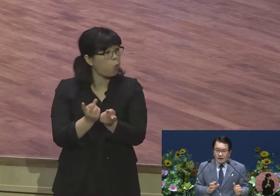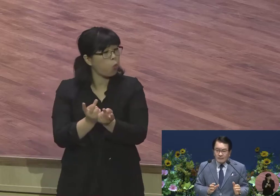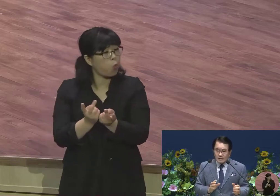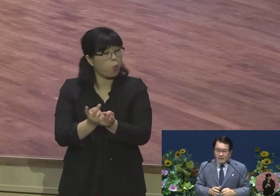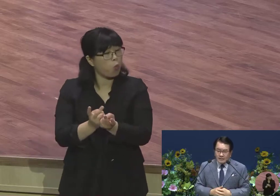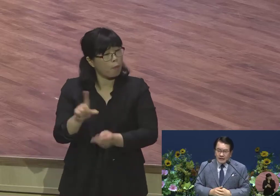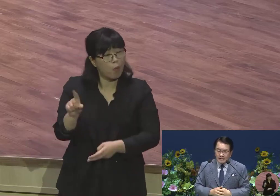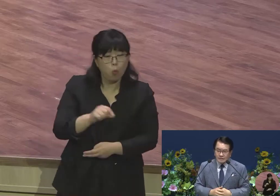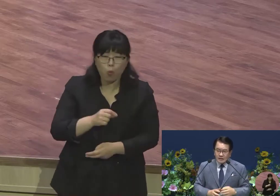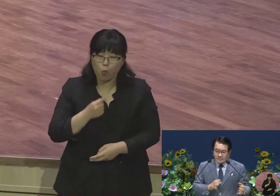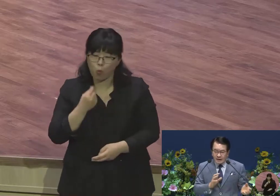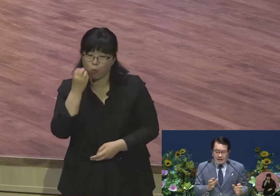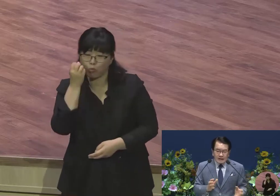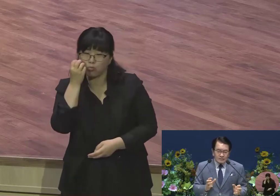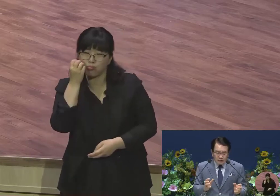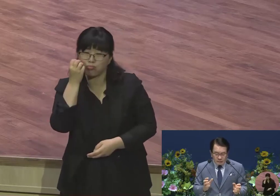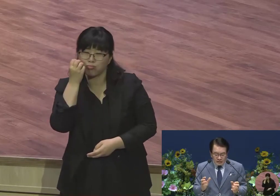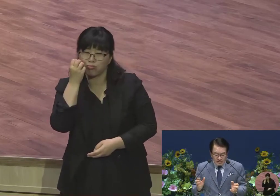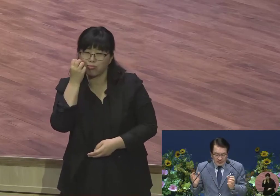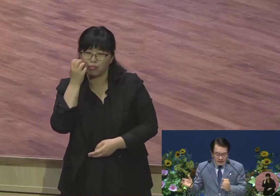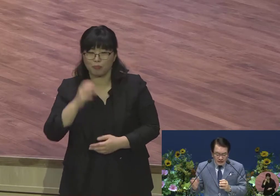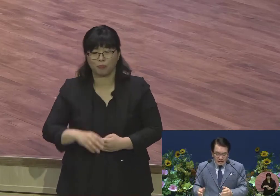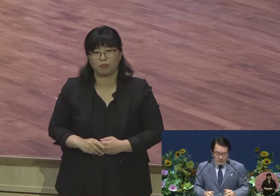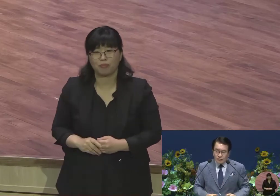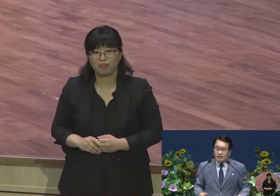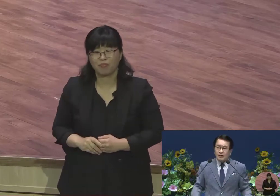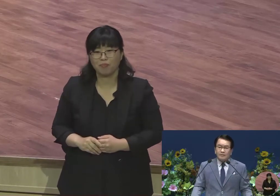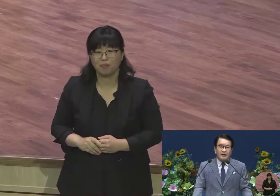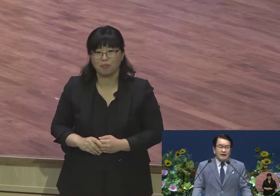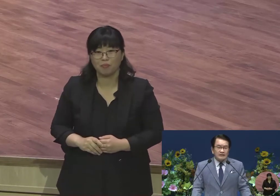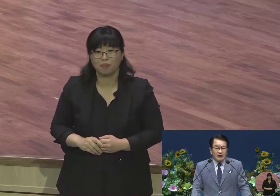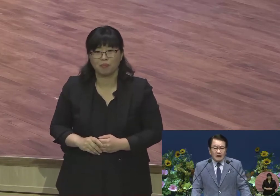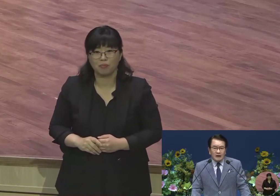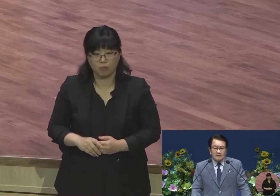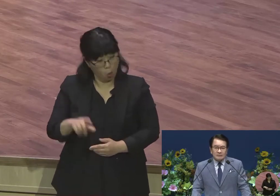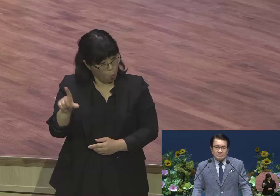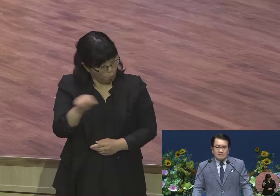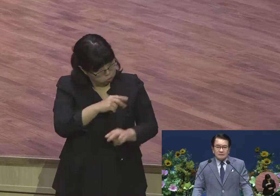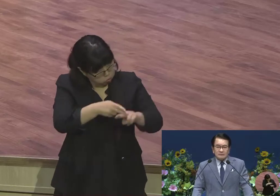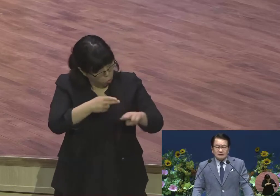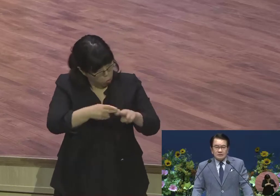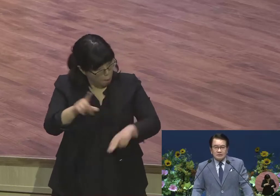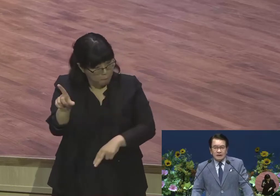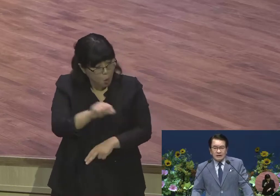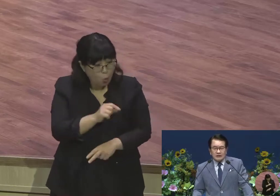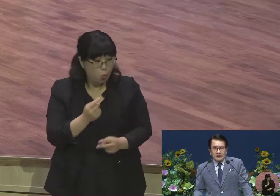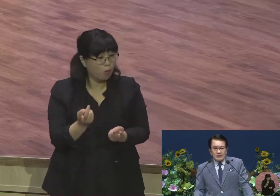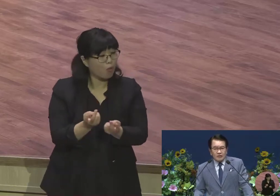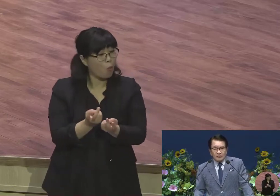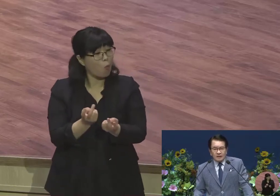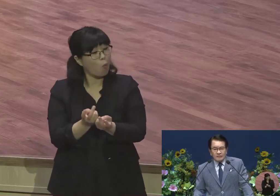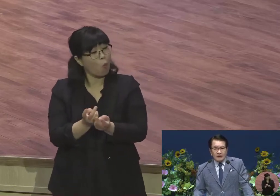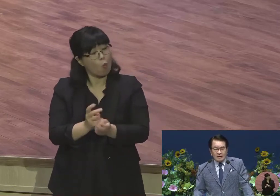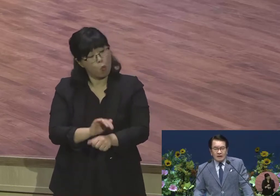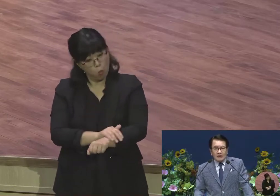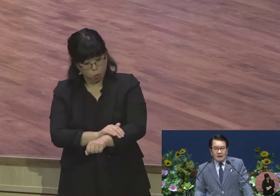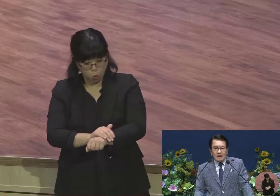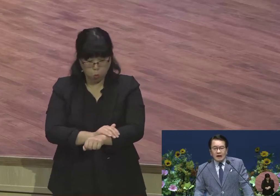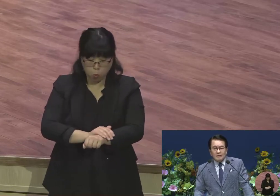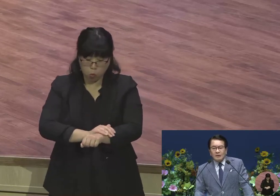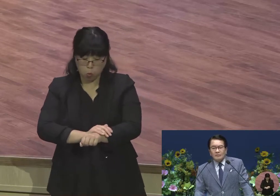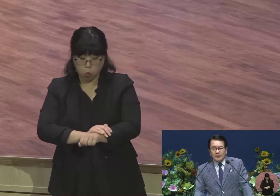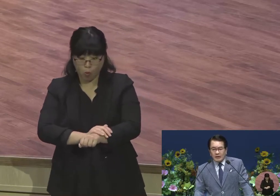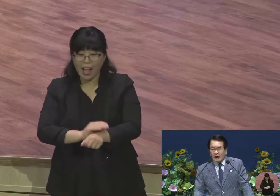잘해본들 엄마만큼 하겠어요 빨리 해가지고 그렇게 어떻게 빨리 했냐 그때 야곱이 뭐랍니까